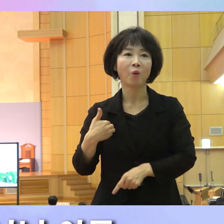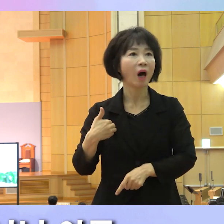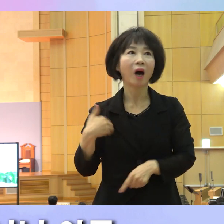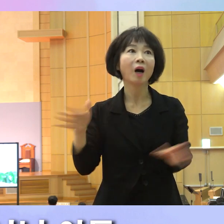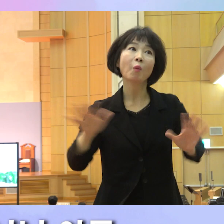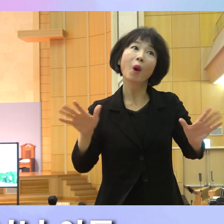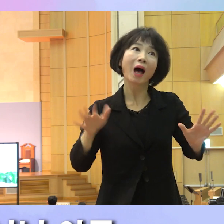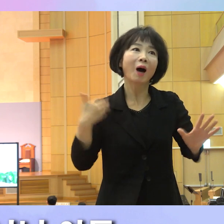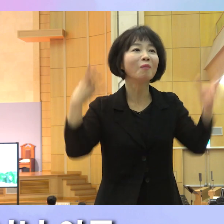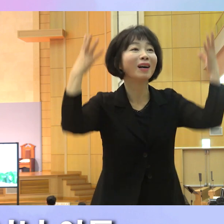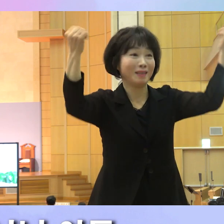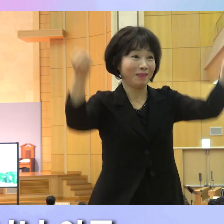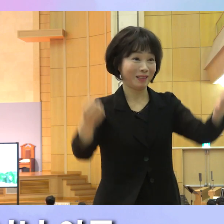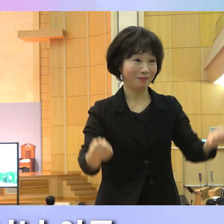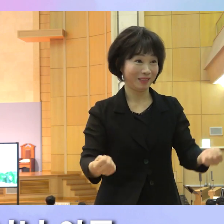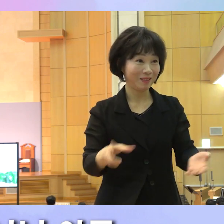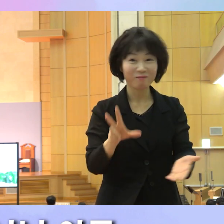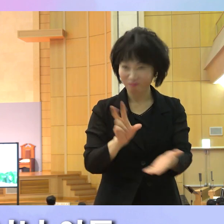마태복음으로 가보겠습니다.